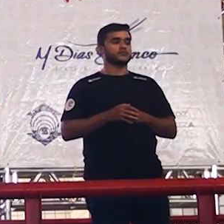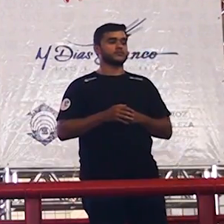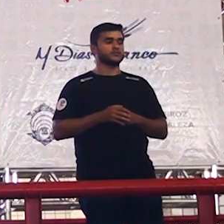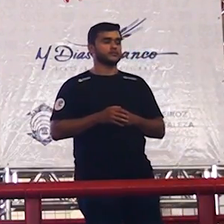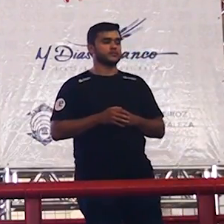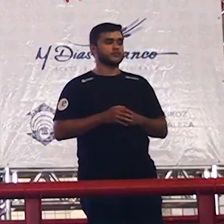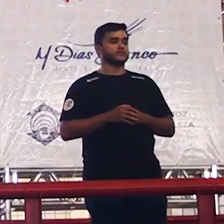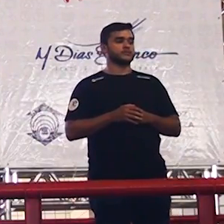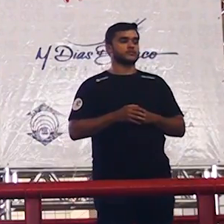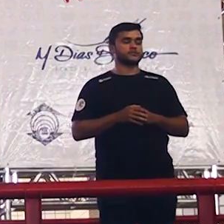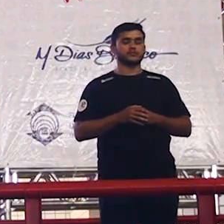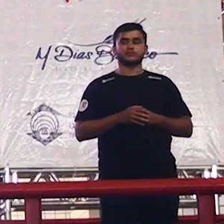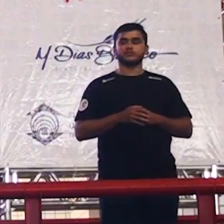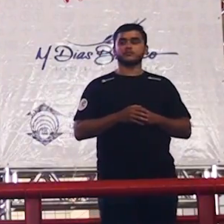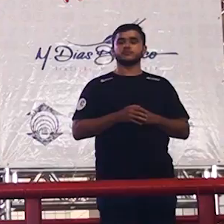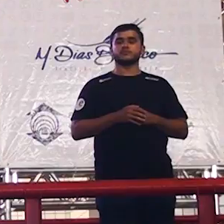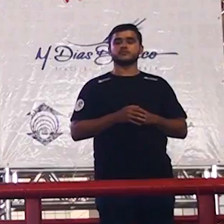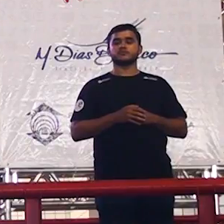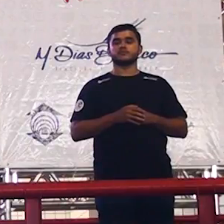Não?